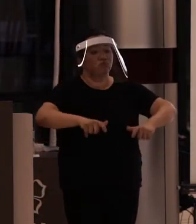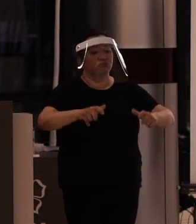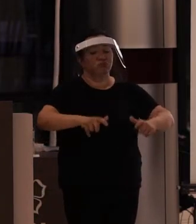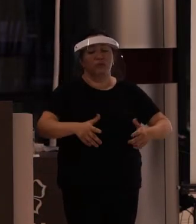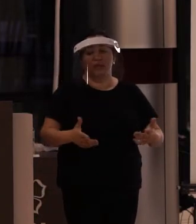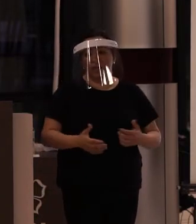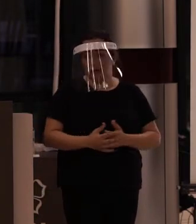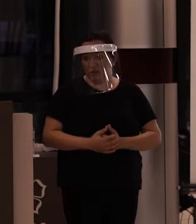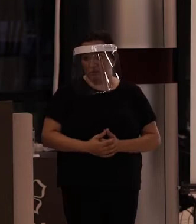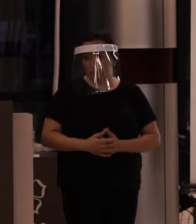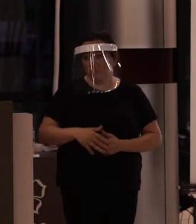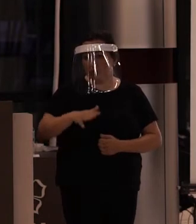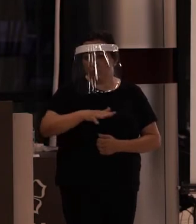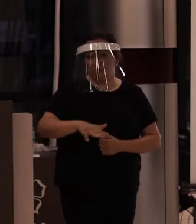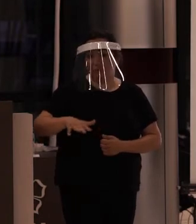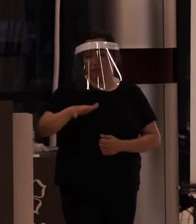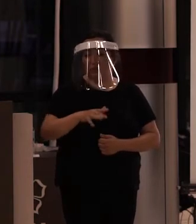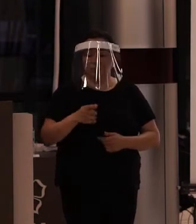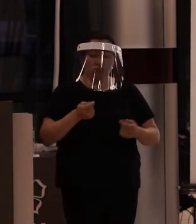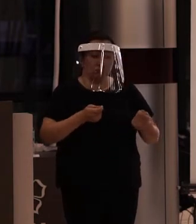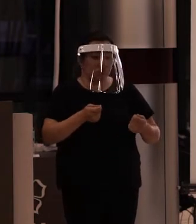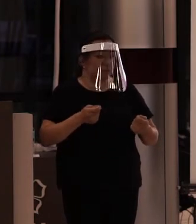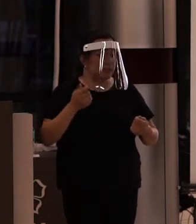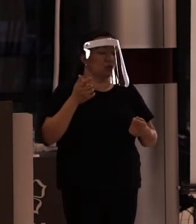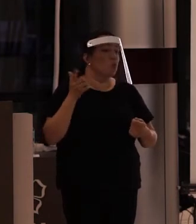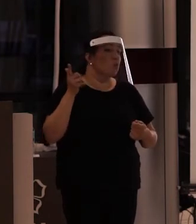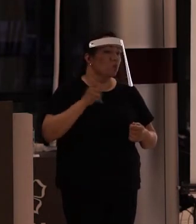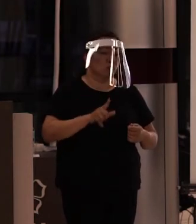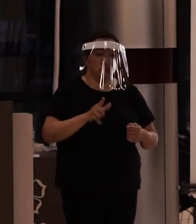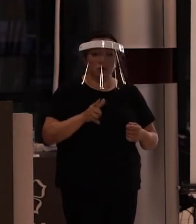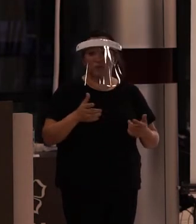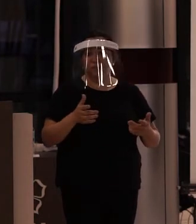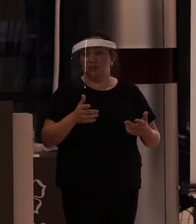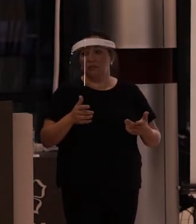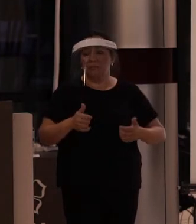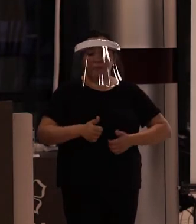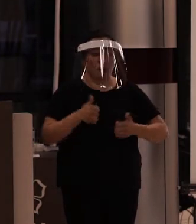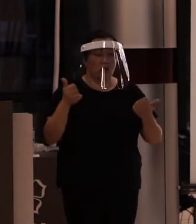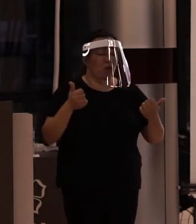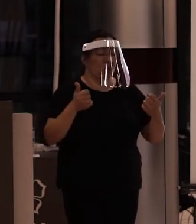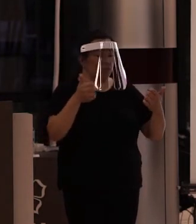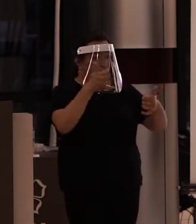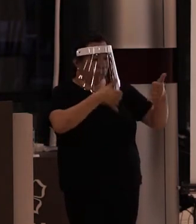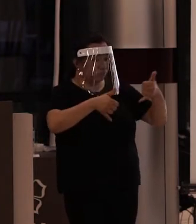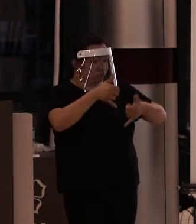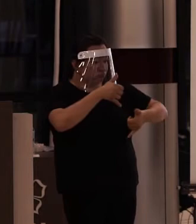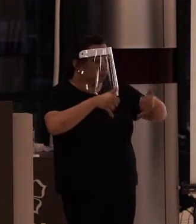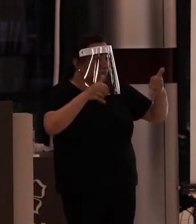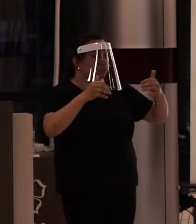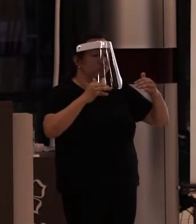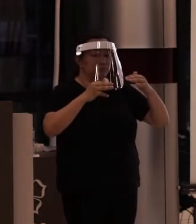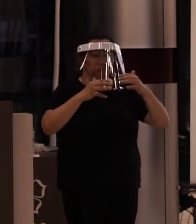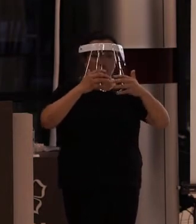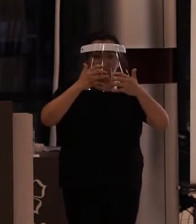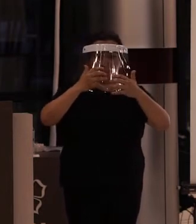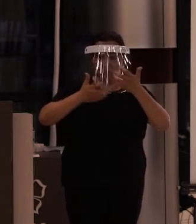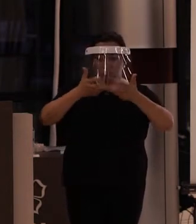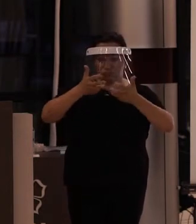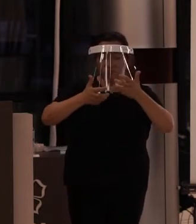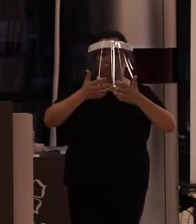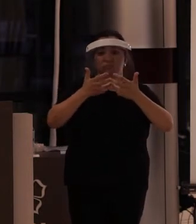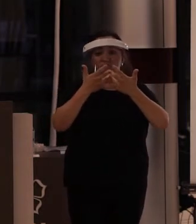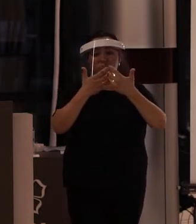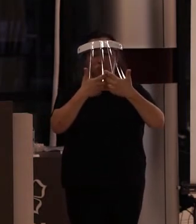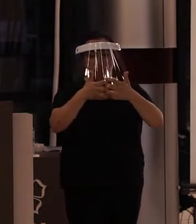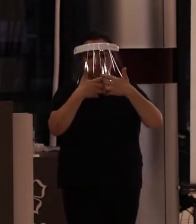eu, com uma pequena correção, a gente conseguir falar, melhora a lubrificação, vai lá, faz o alinhamento, faz o balanceamento e